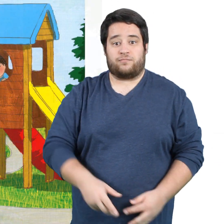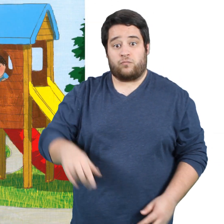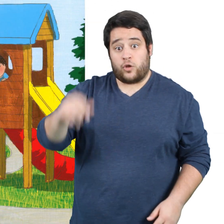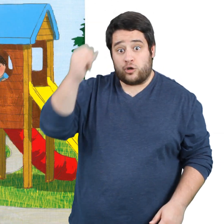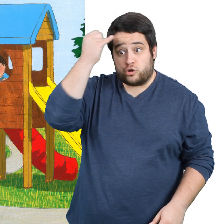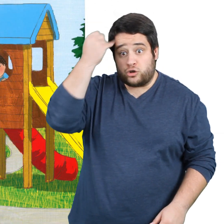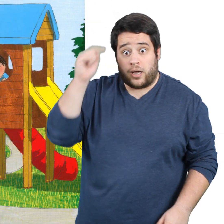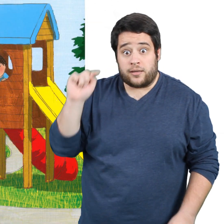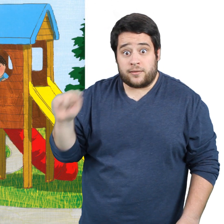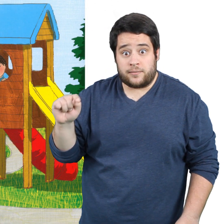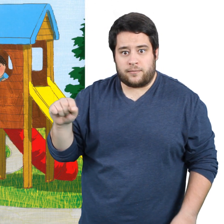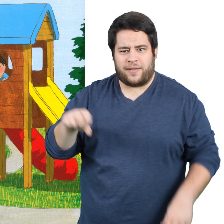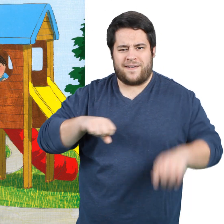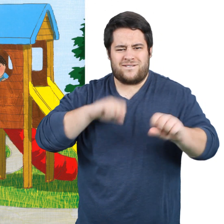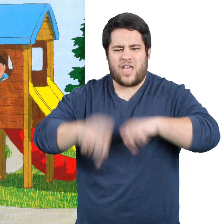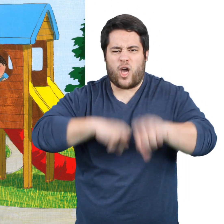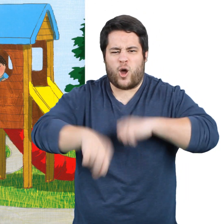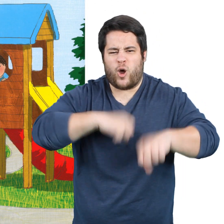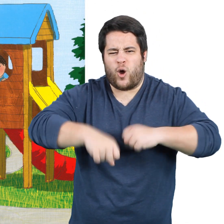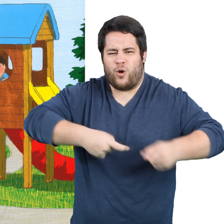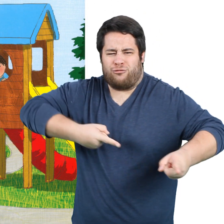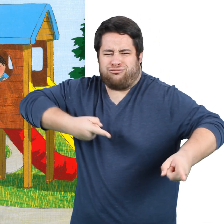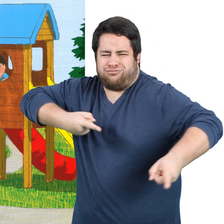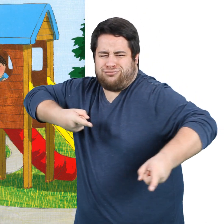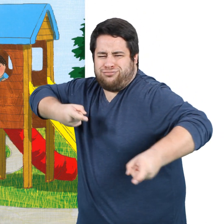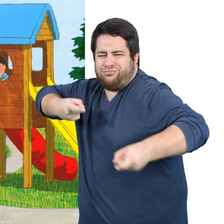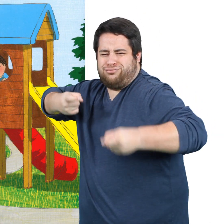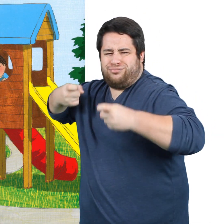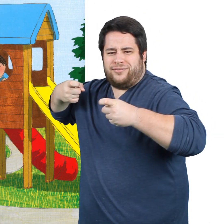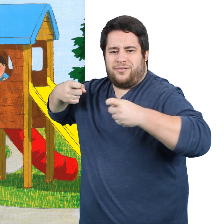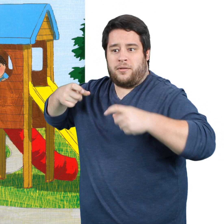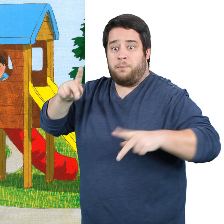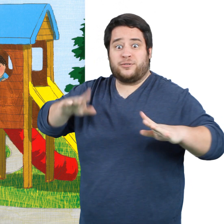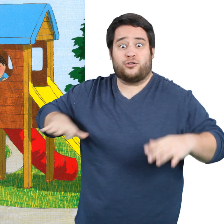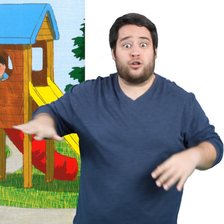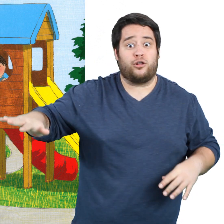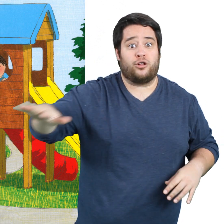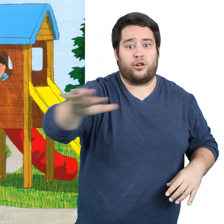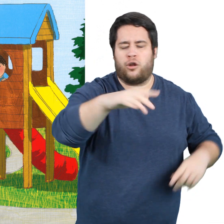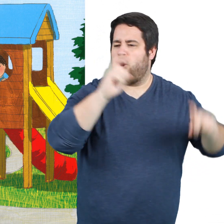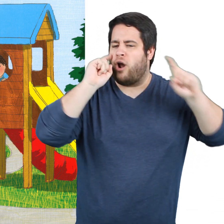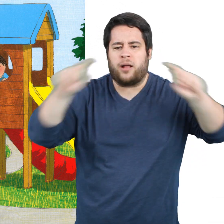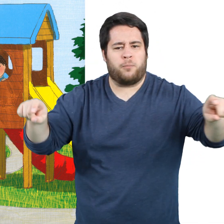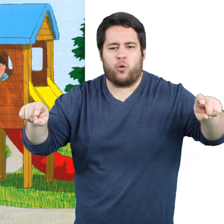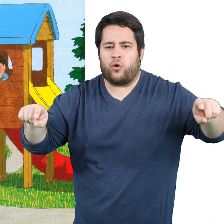Jack pédalait à toute vitesse sans tenir compte des gens autour de lui.